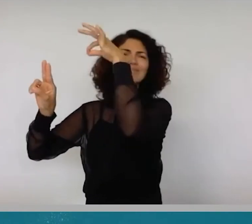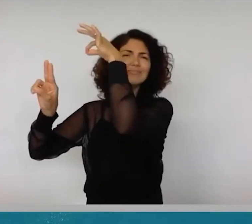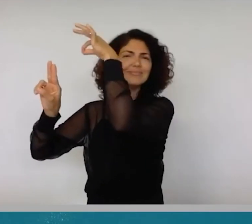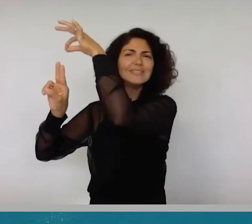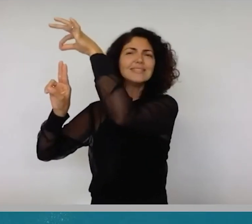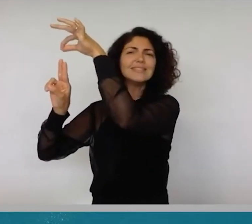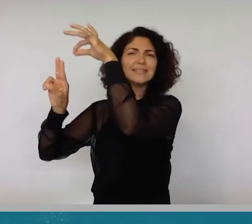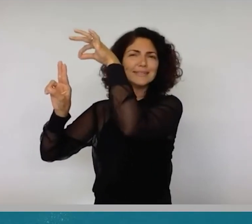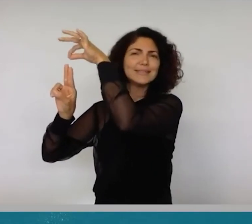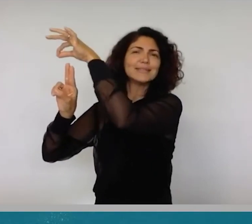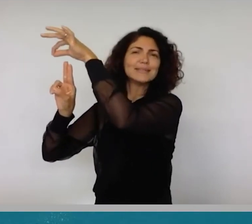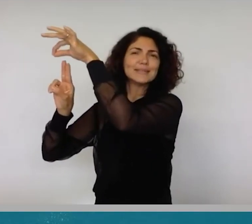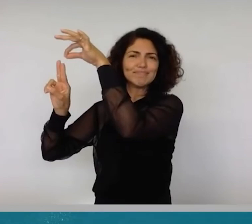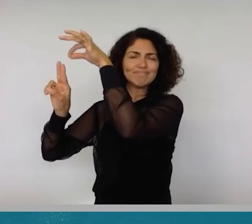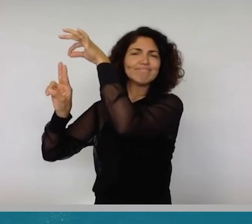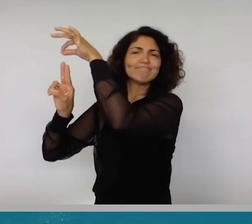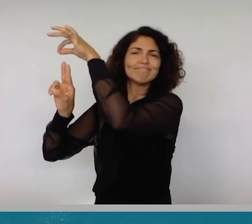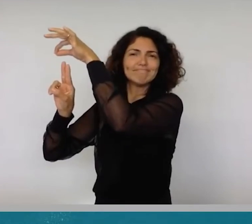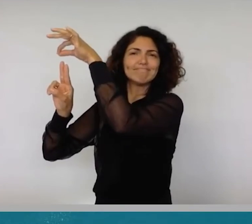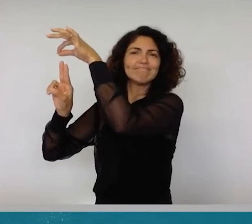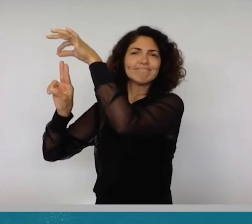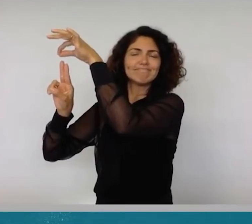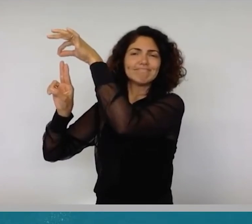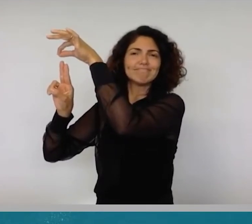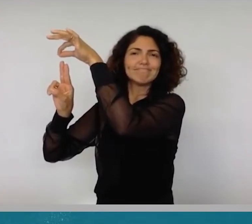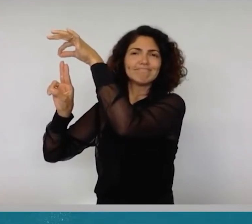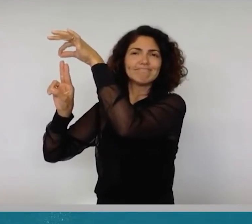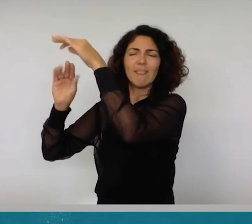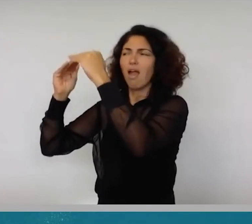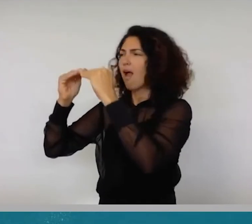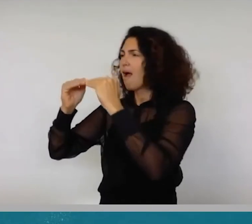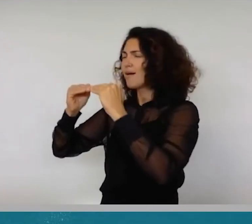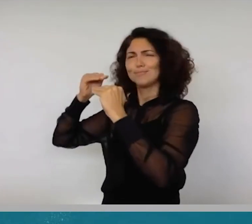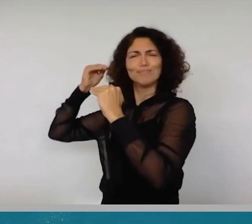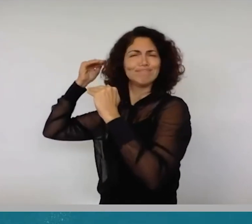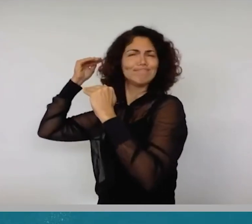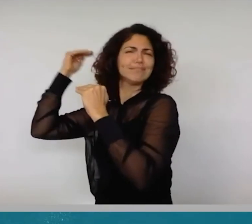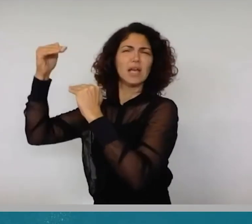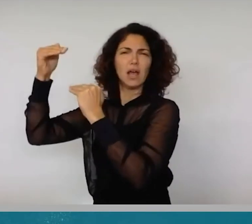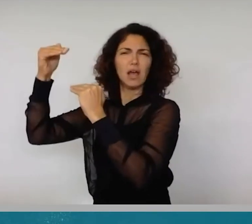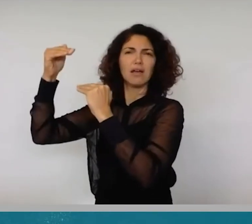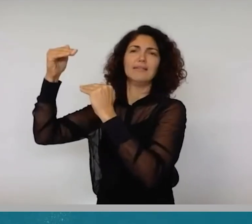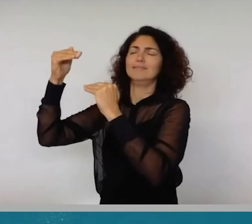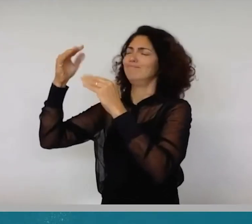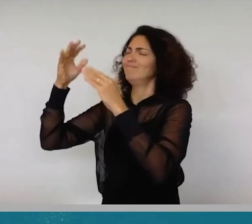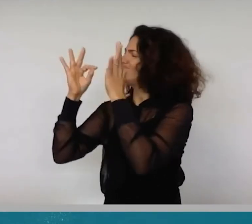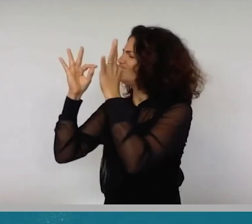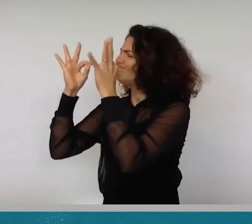dEle é distinto, o nome dEle, Ele é tudo.